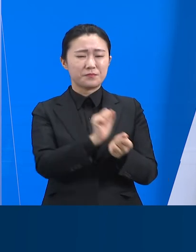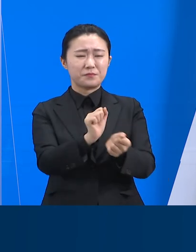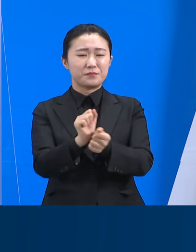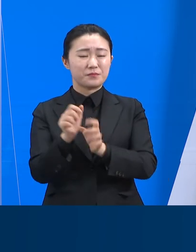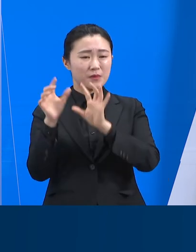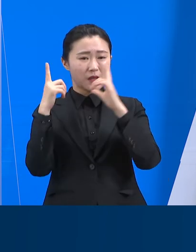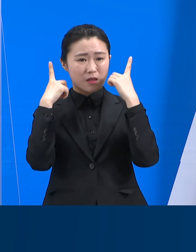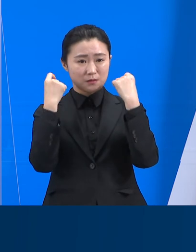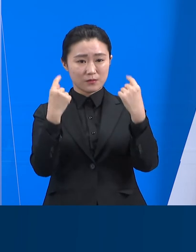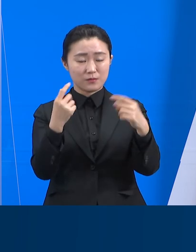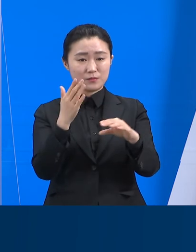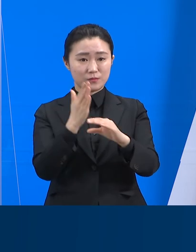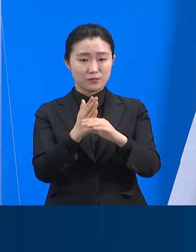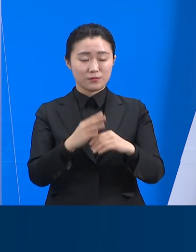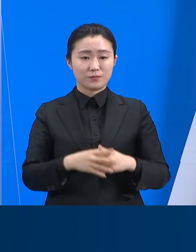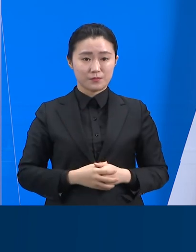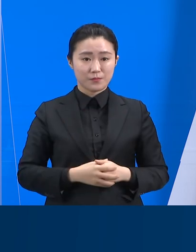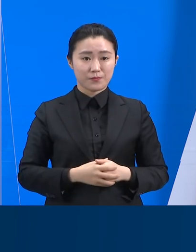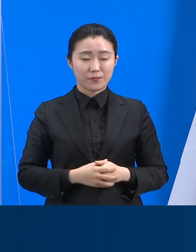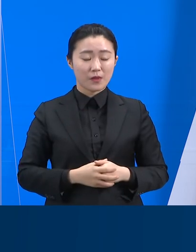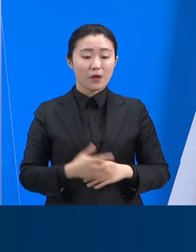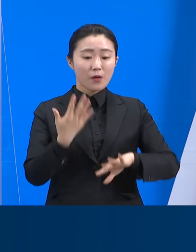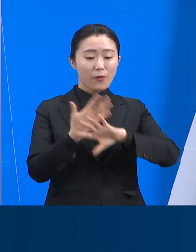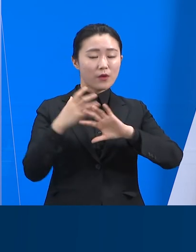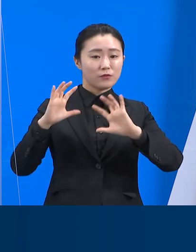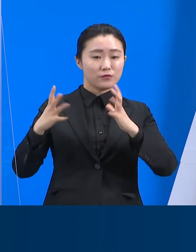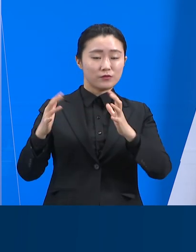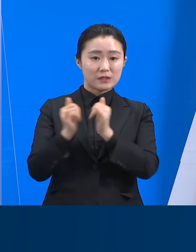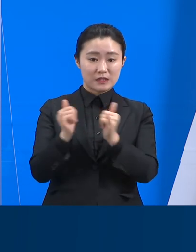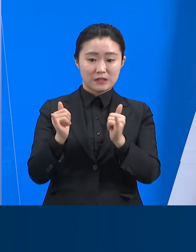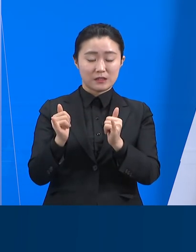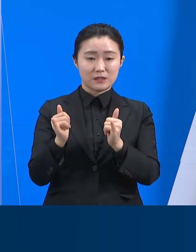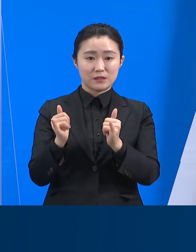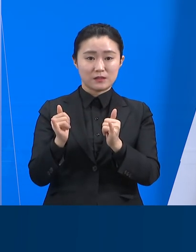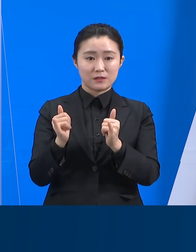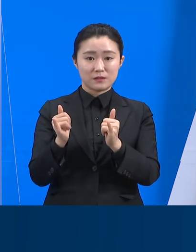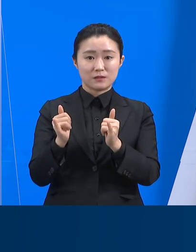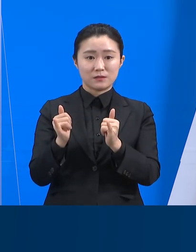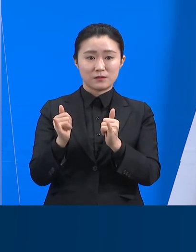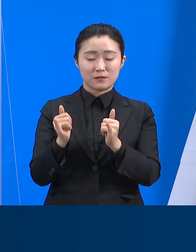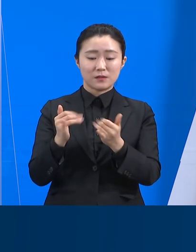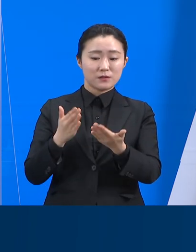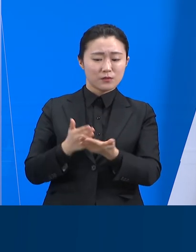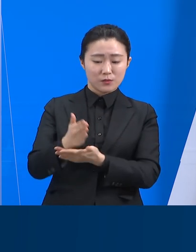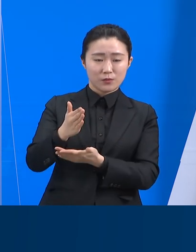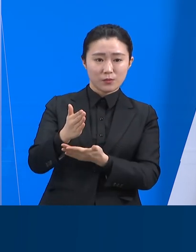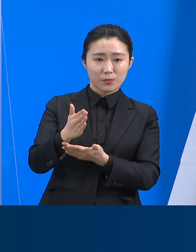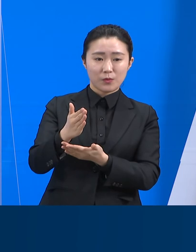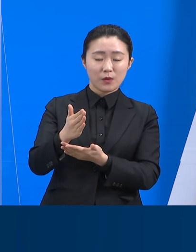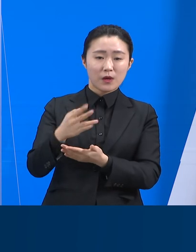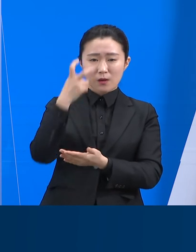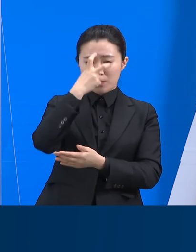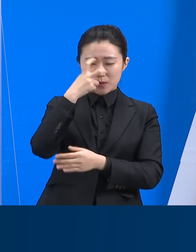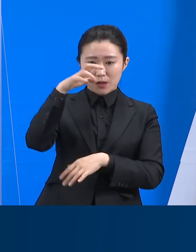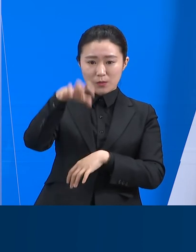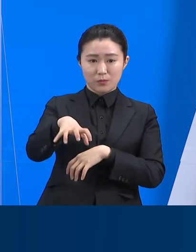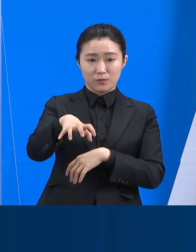현재까지 경기도는 외국인 대상 임시 선별 검사소 8개소를 설치하여 적극 운영하고